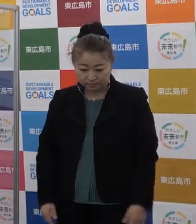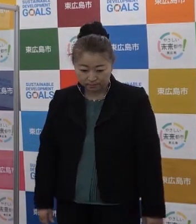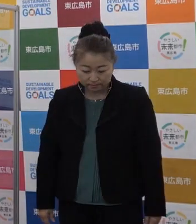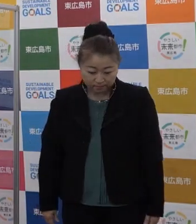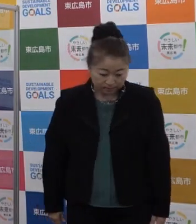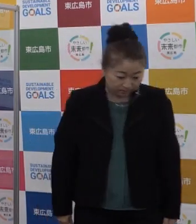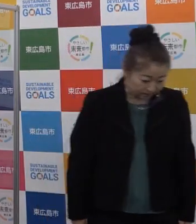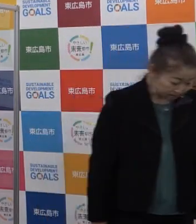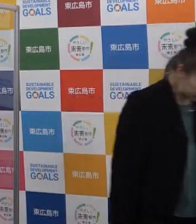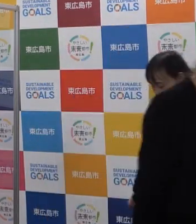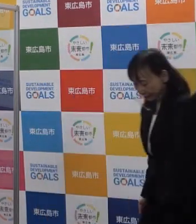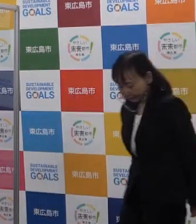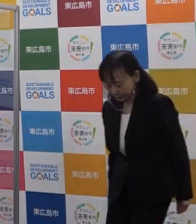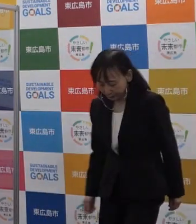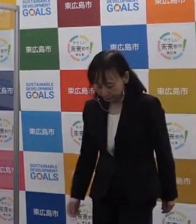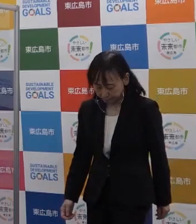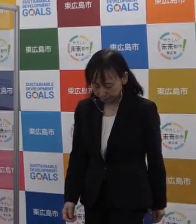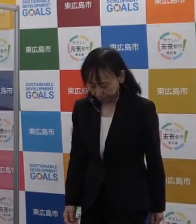ただきまして、